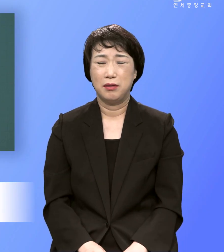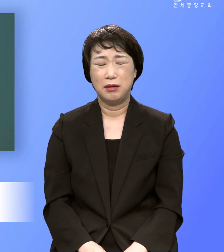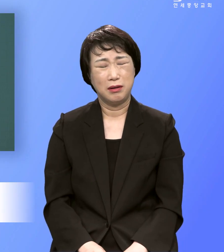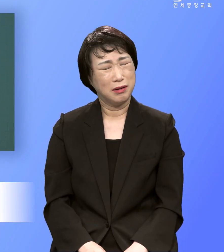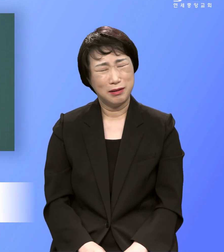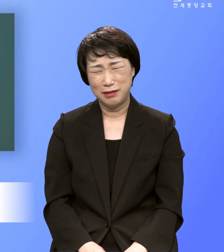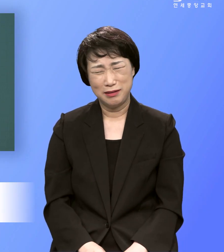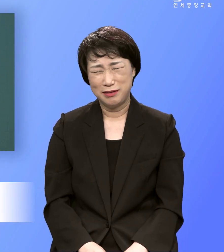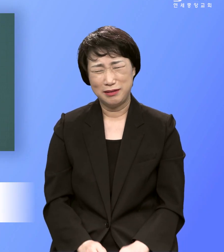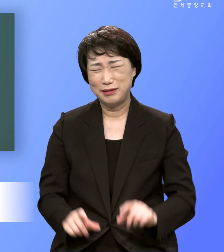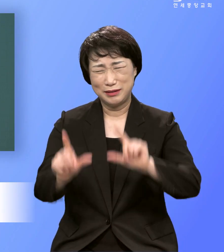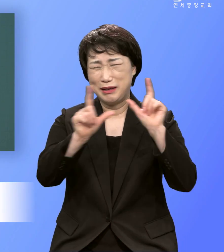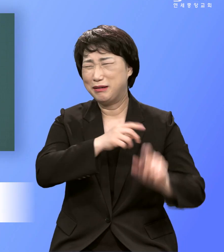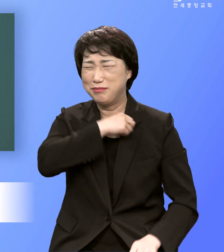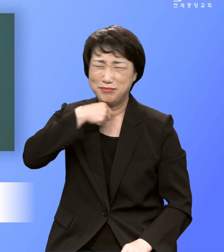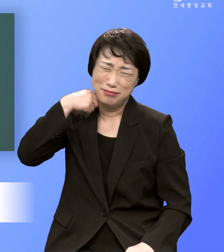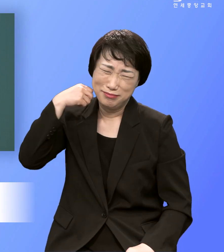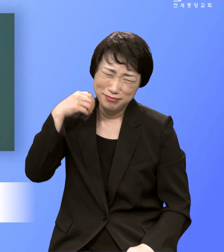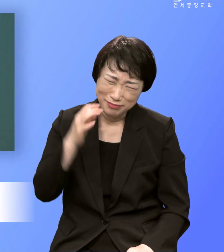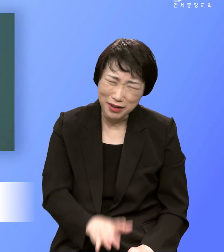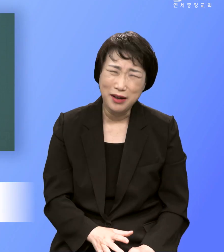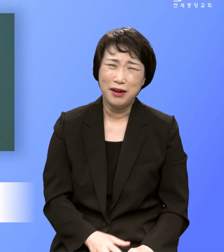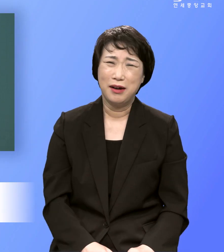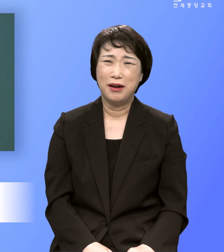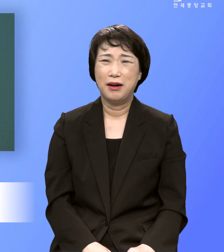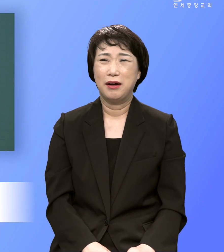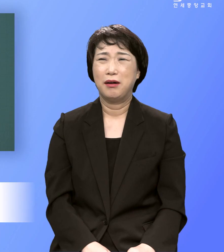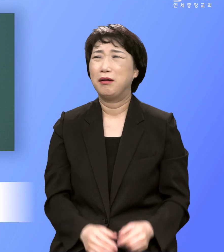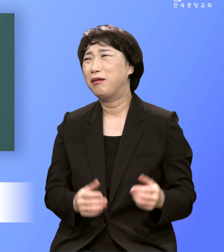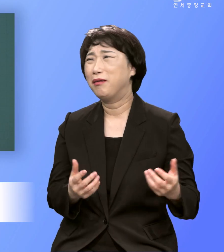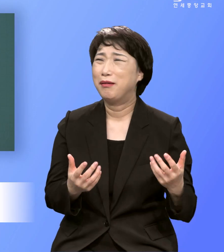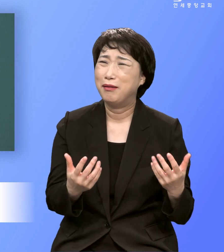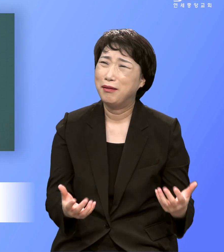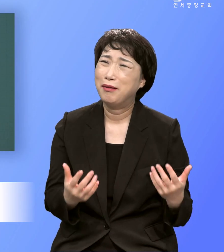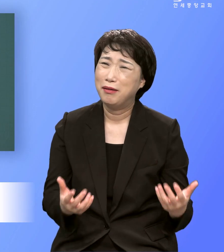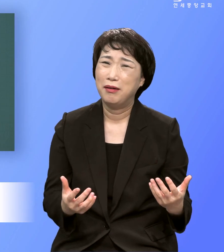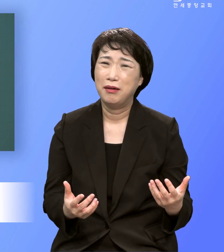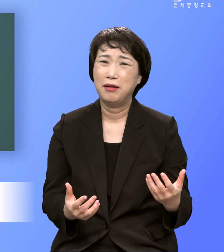정말로 저는 살 맛이 안 납니다. 어떻게 해야 됩니까?